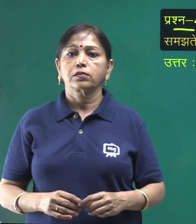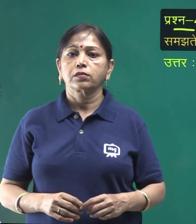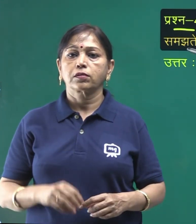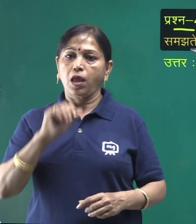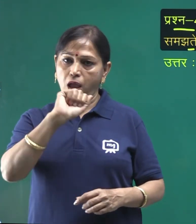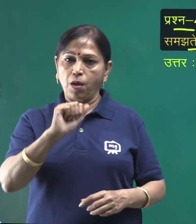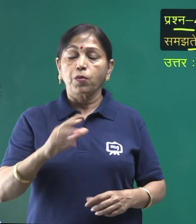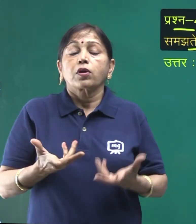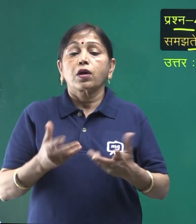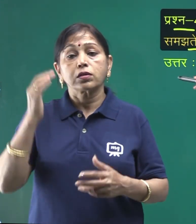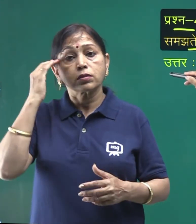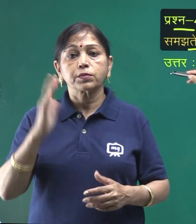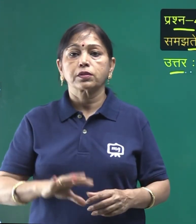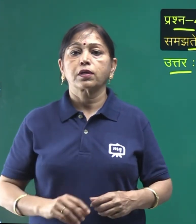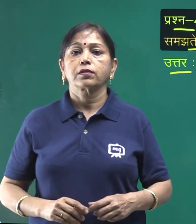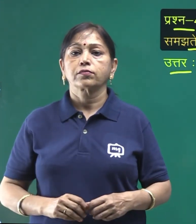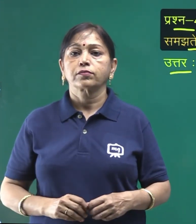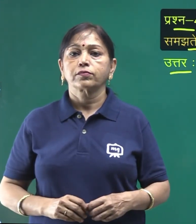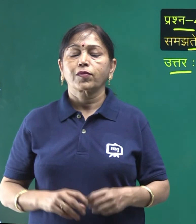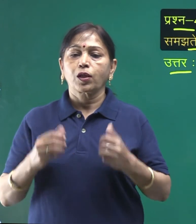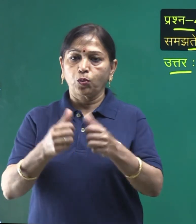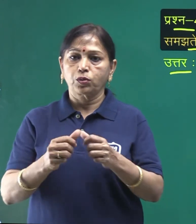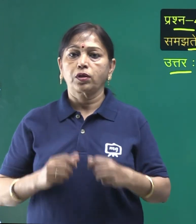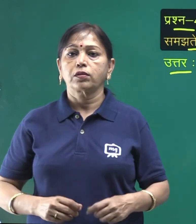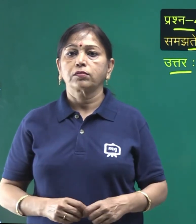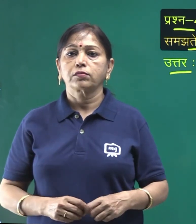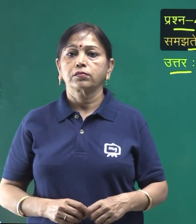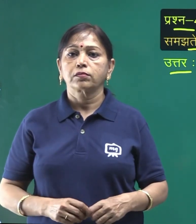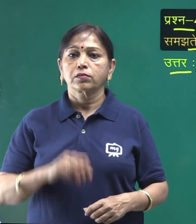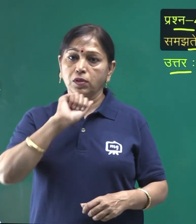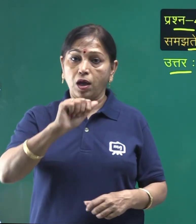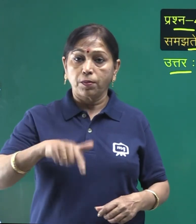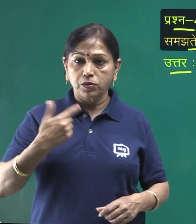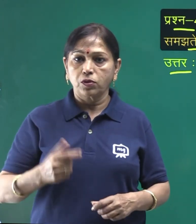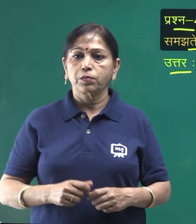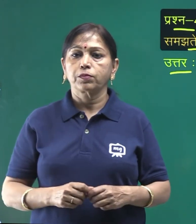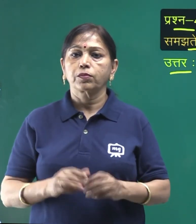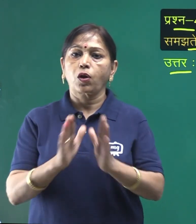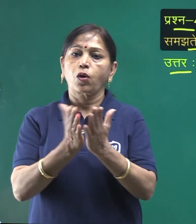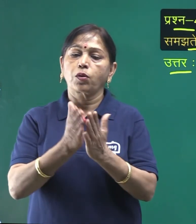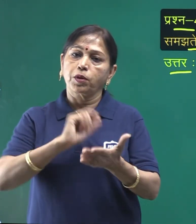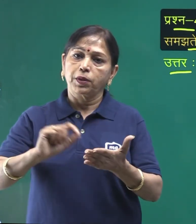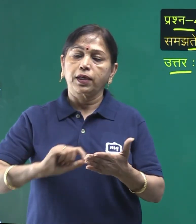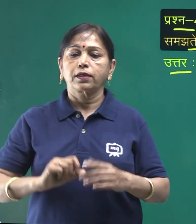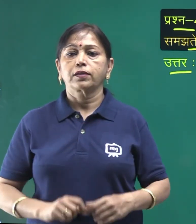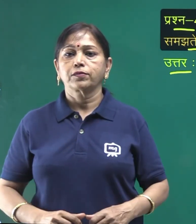आप क्या समझते हैं। उत्तर आप स्वयं नोटबुक में